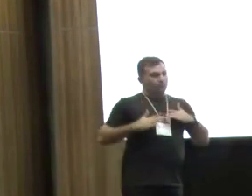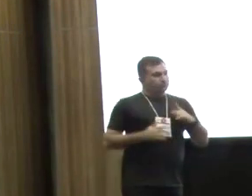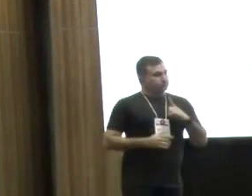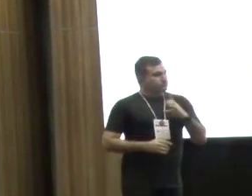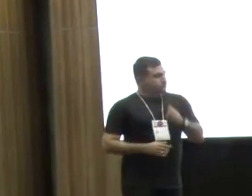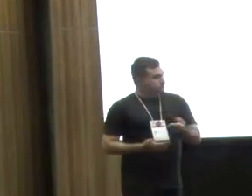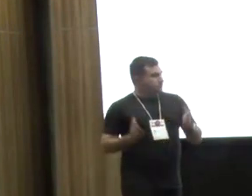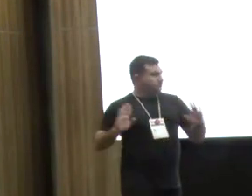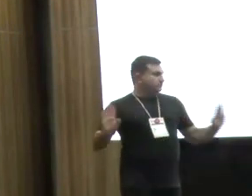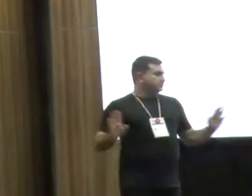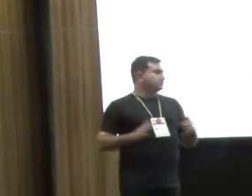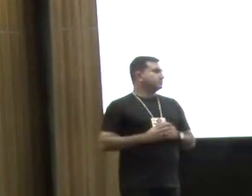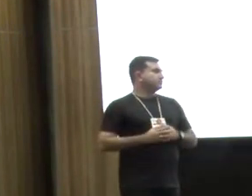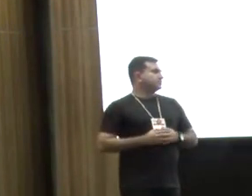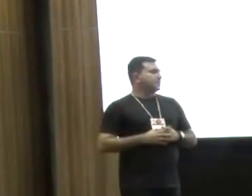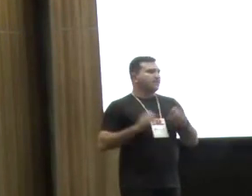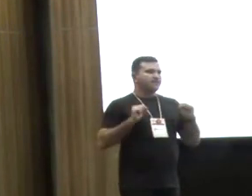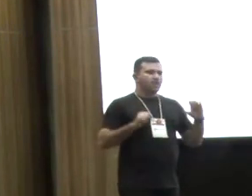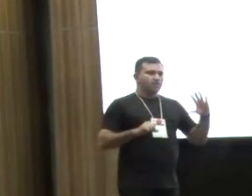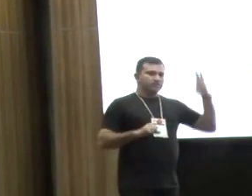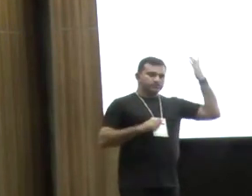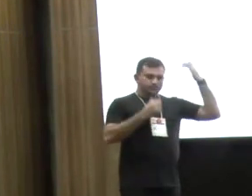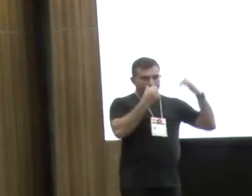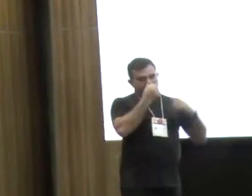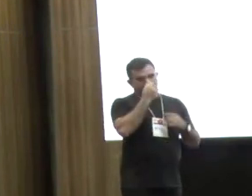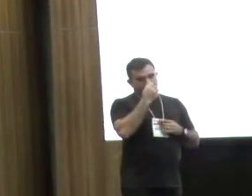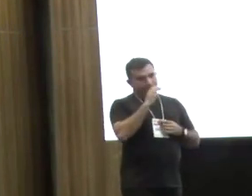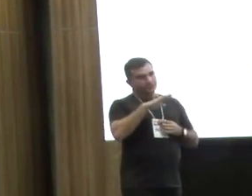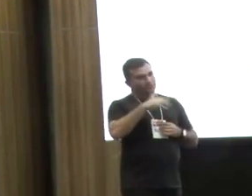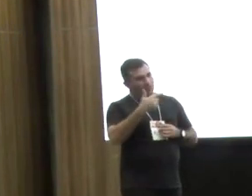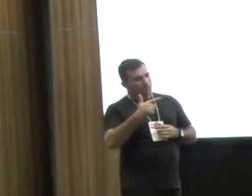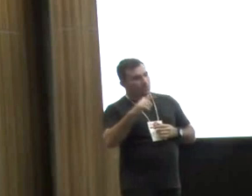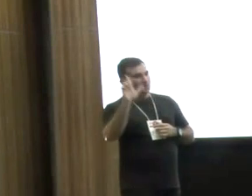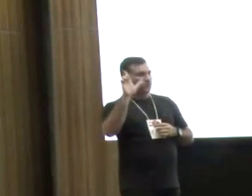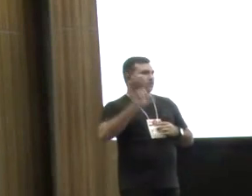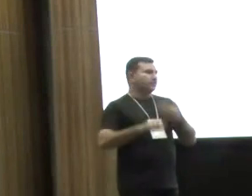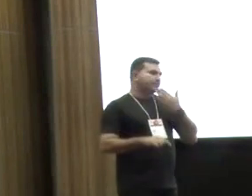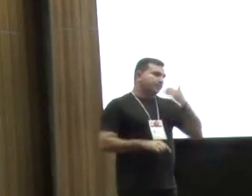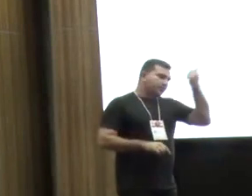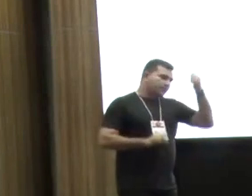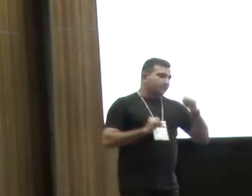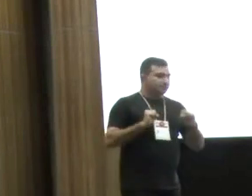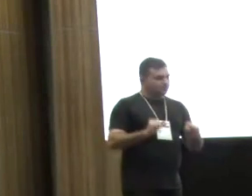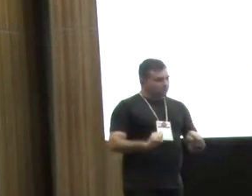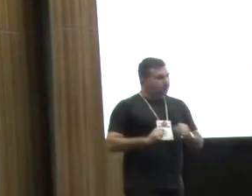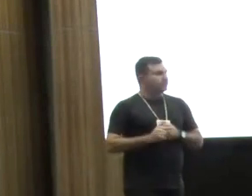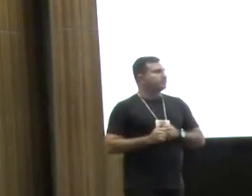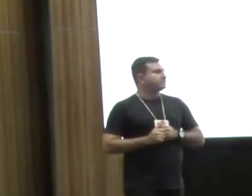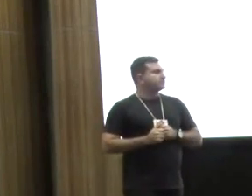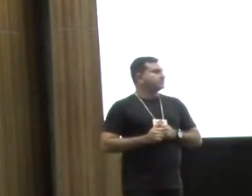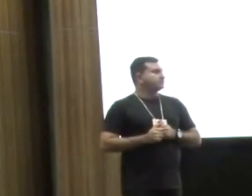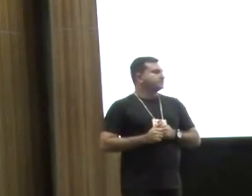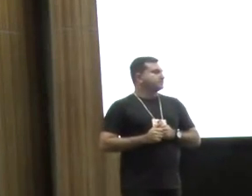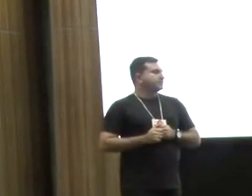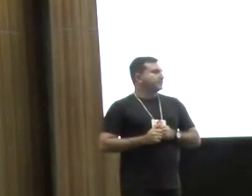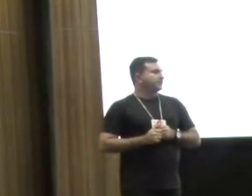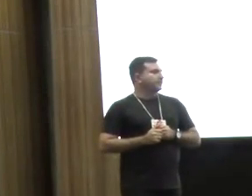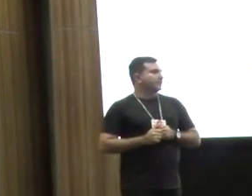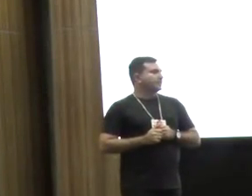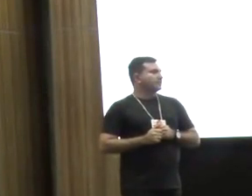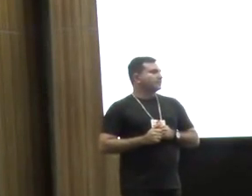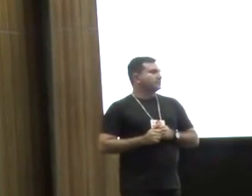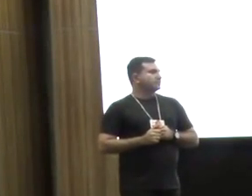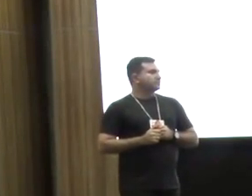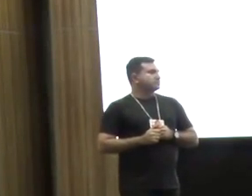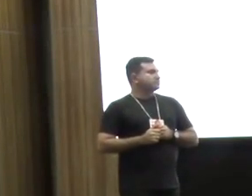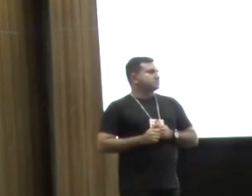saio dela, seja bem melhor. Eu encontrei meu ex-marido um dia, já tem muito tempo que a